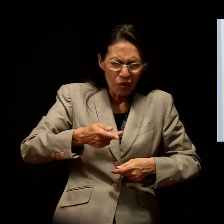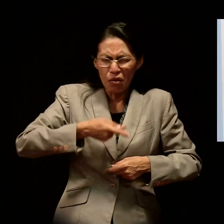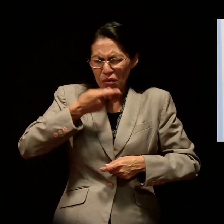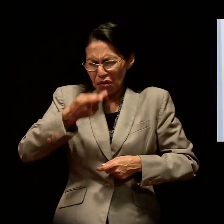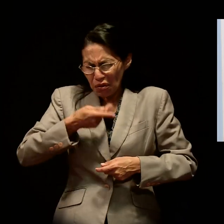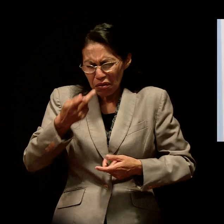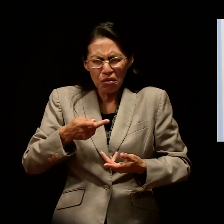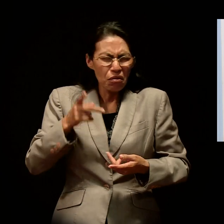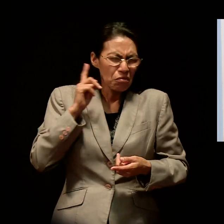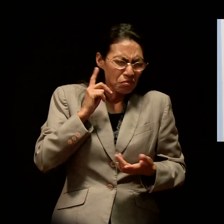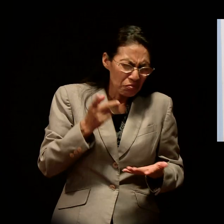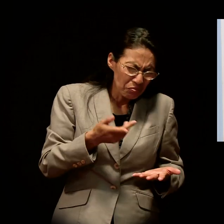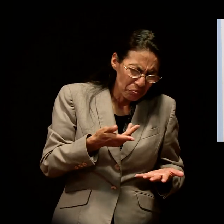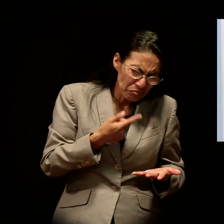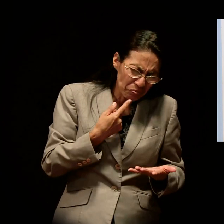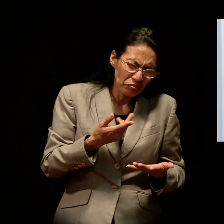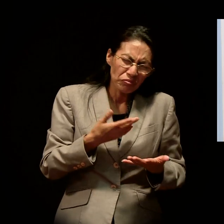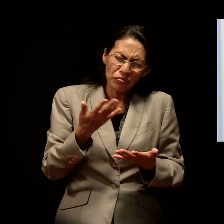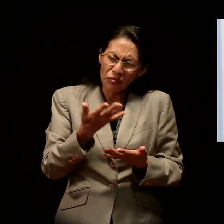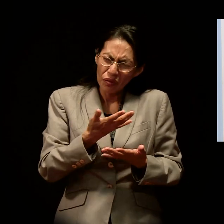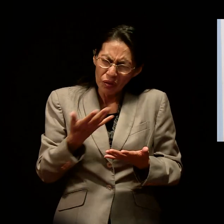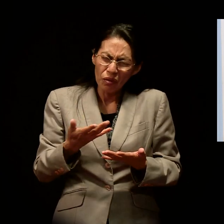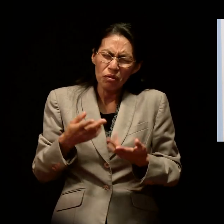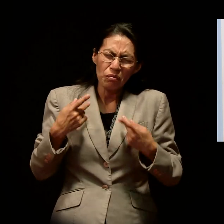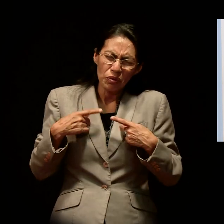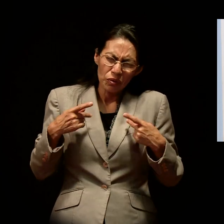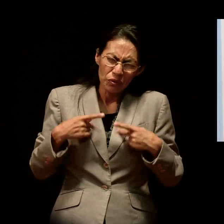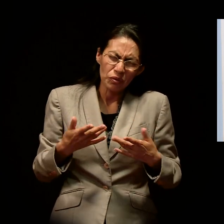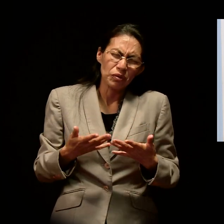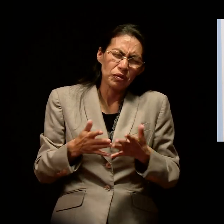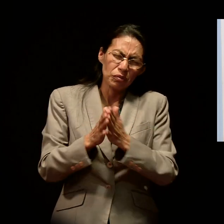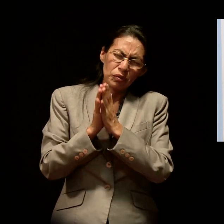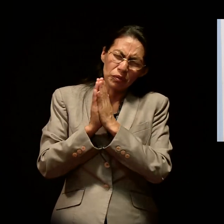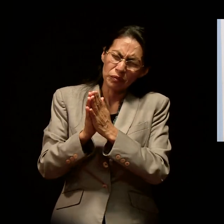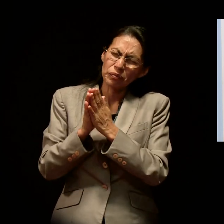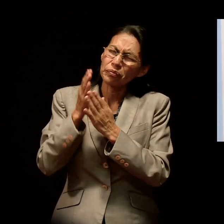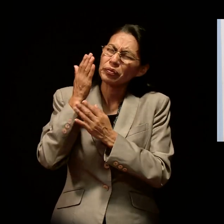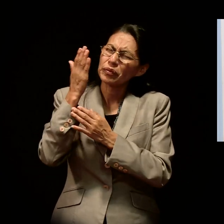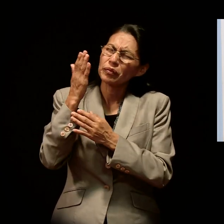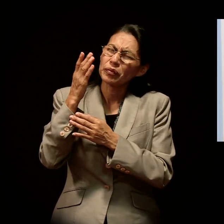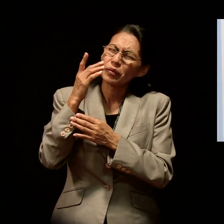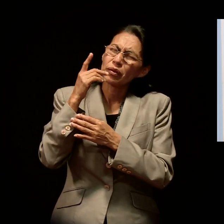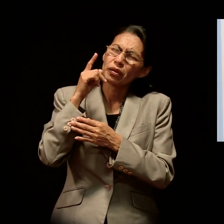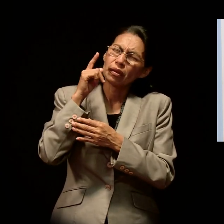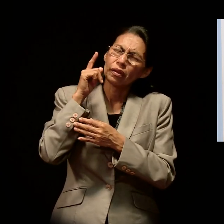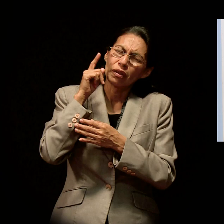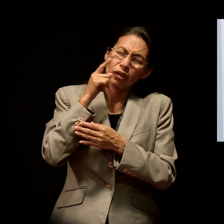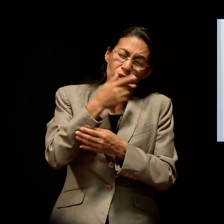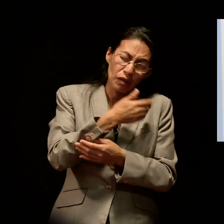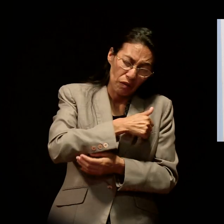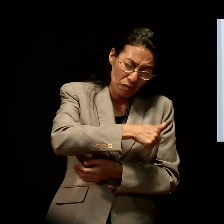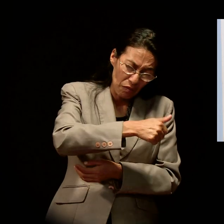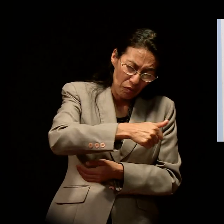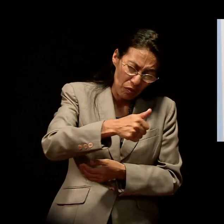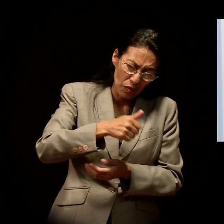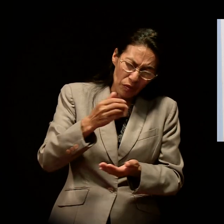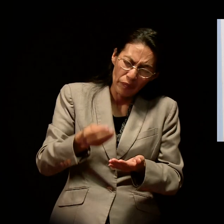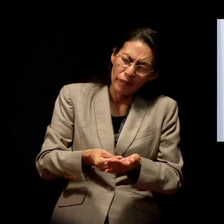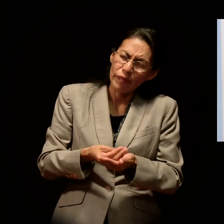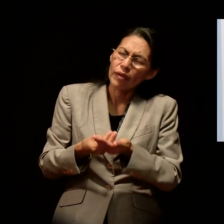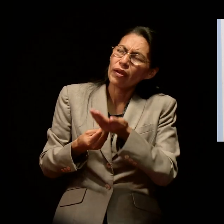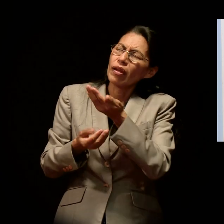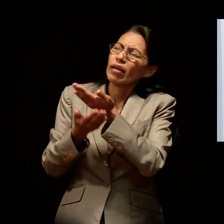tu pueblo en el control de cada familia de cada oyente de cada televidente pero queremos